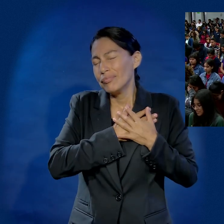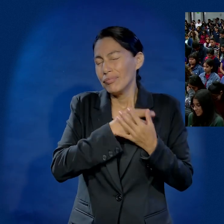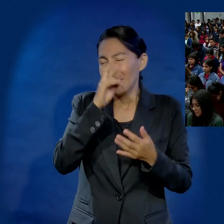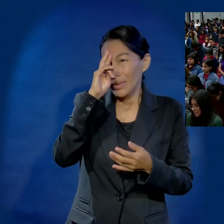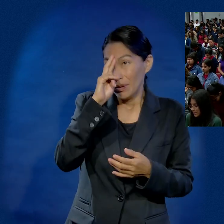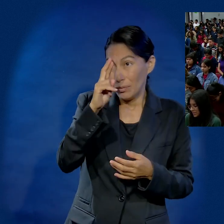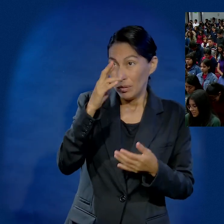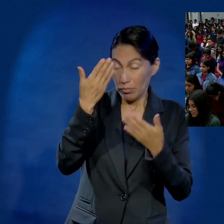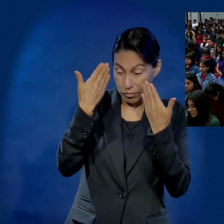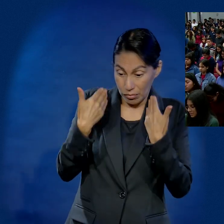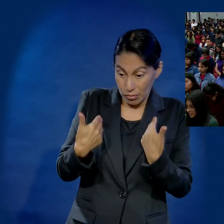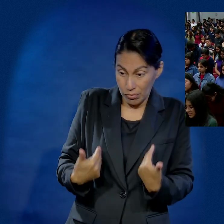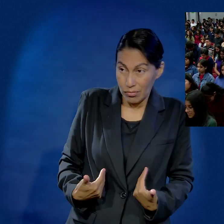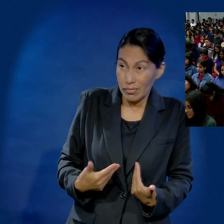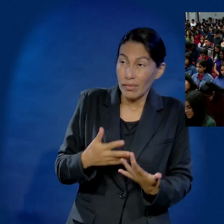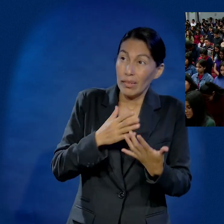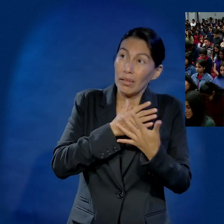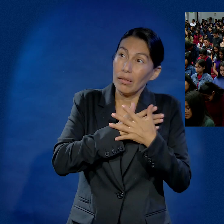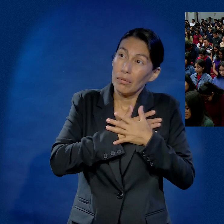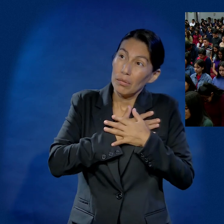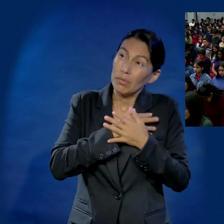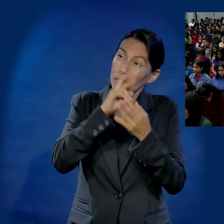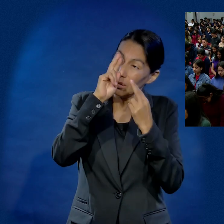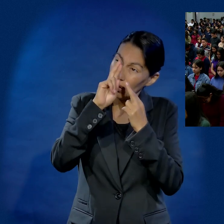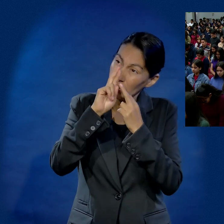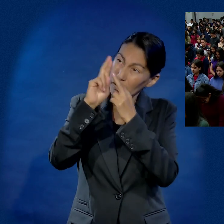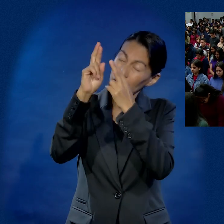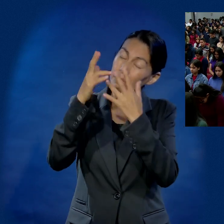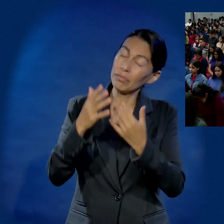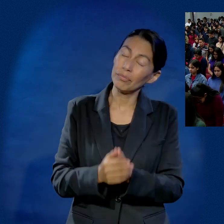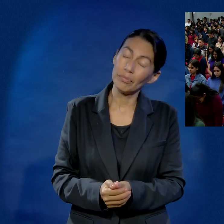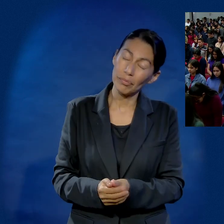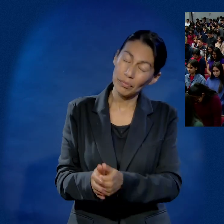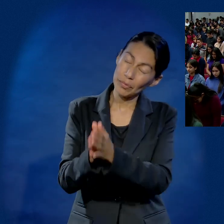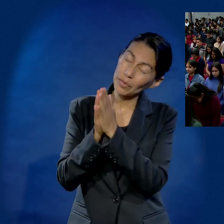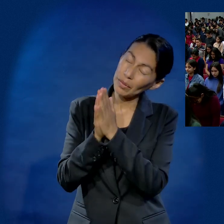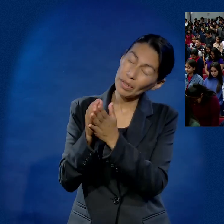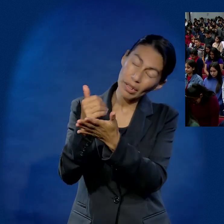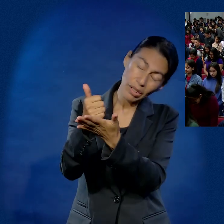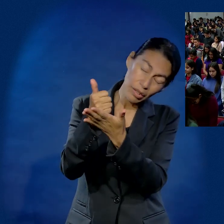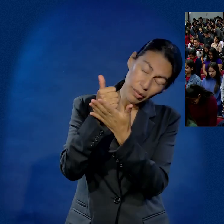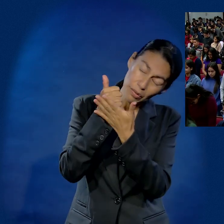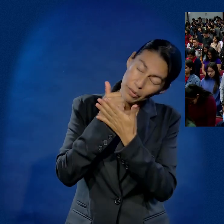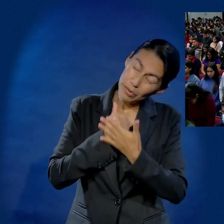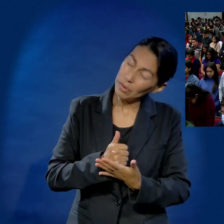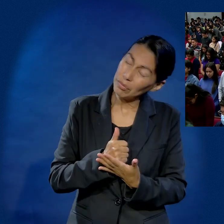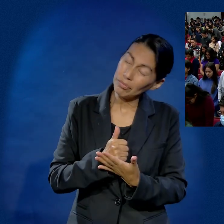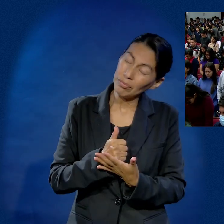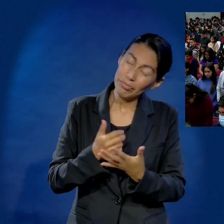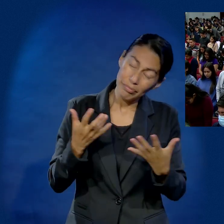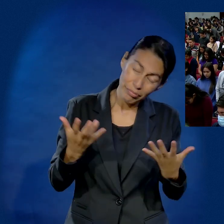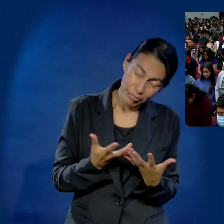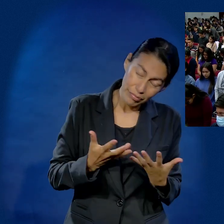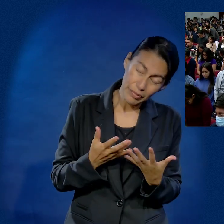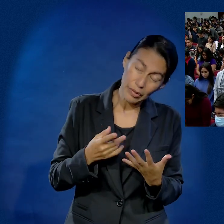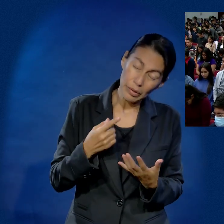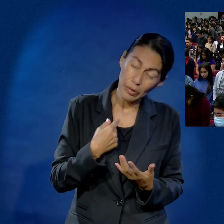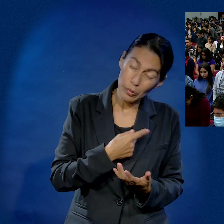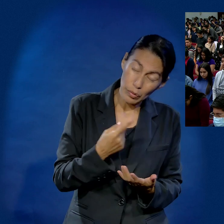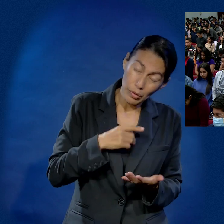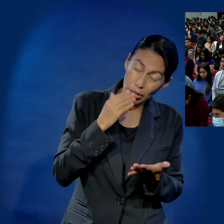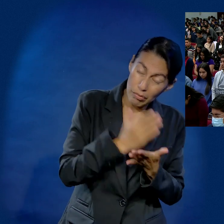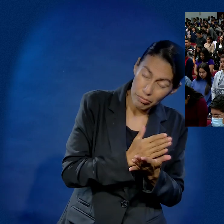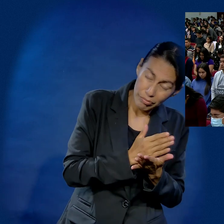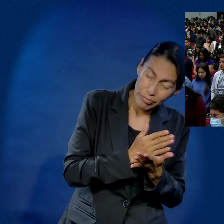respete. Y haz de nosotros personas que te amemos y te respetemos. Ayúdanos a actuar cuando debamos actuar